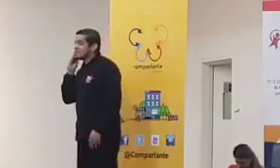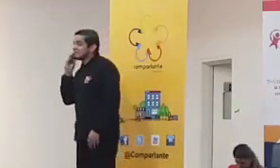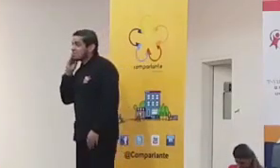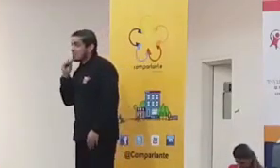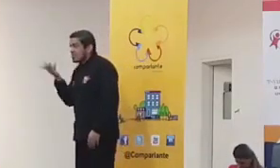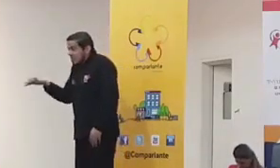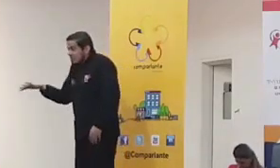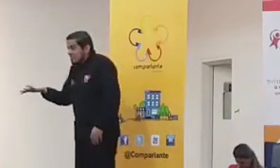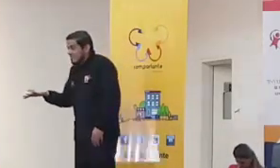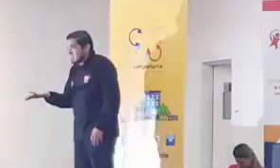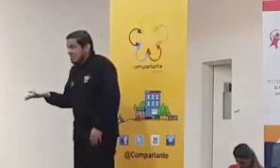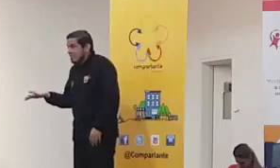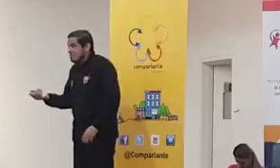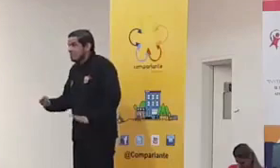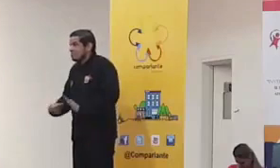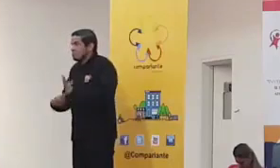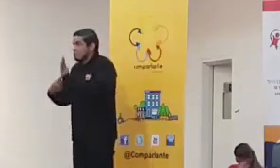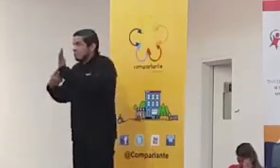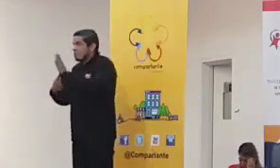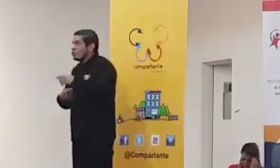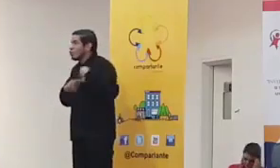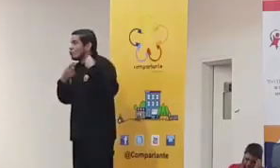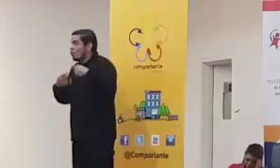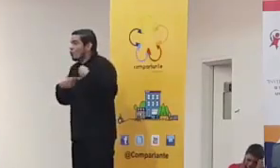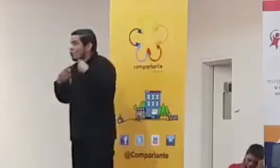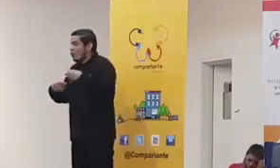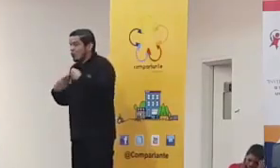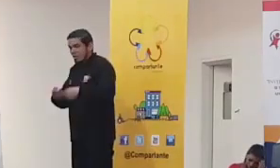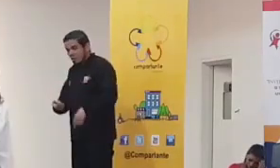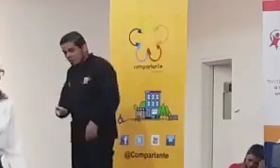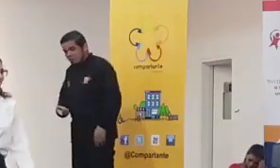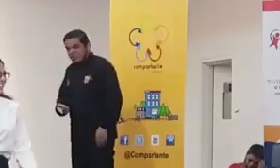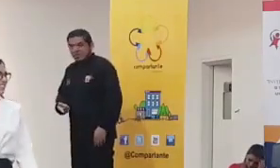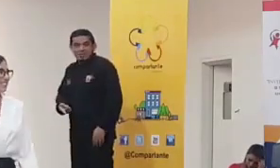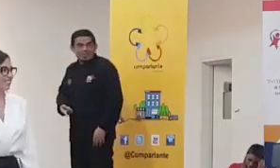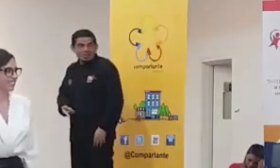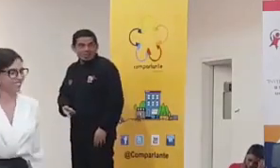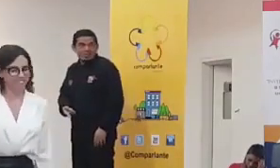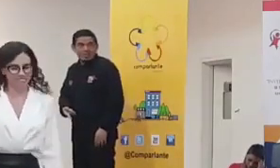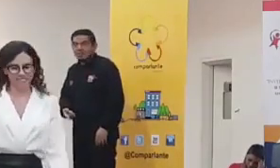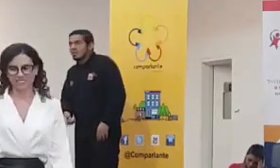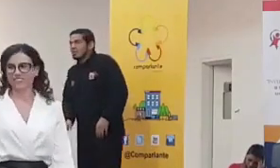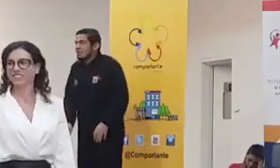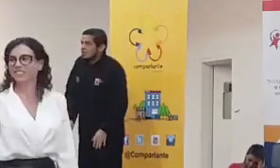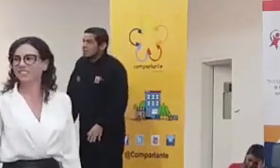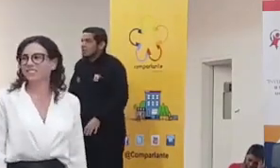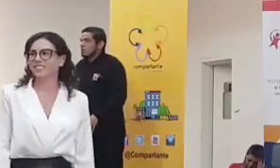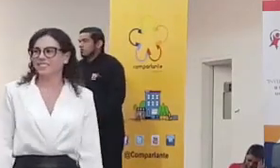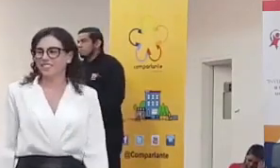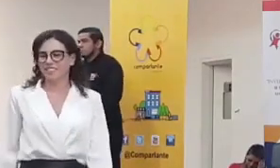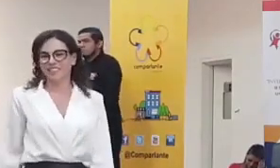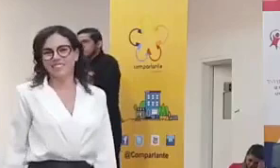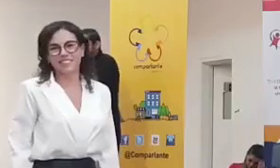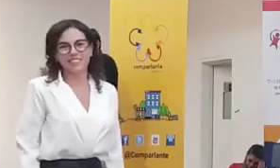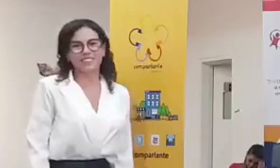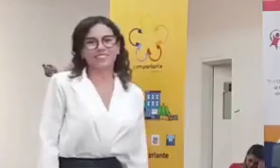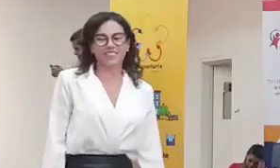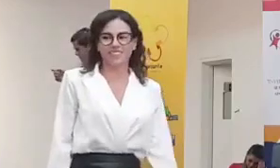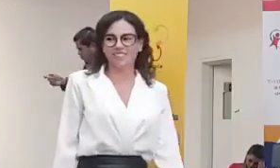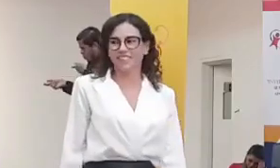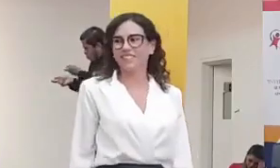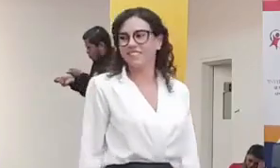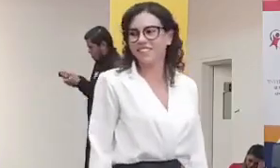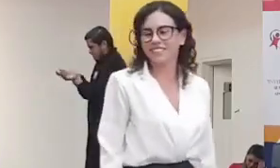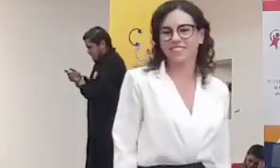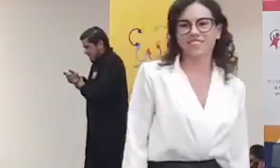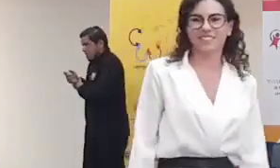quería compartirles esto, lo que digo todos los días con mis movimientos involuntarios, pero con